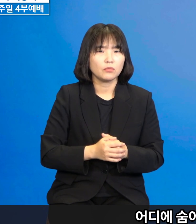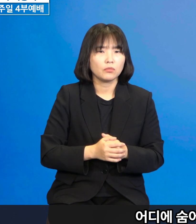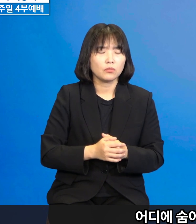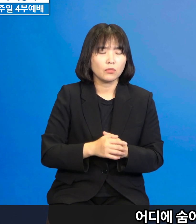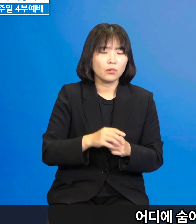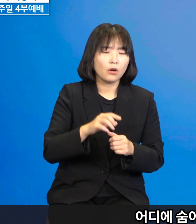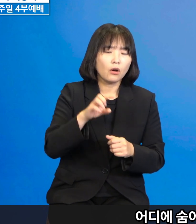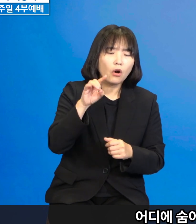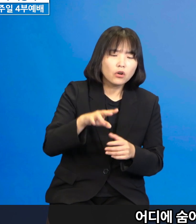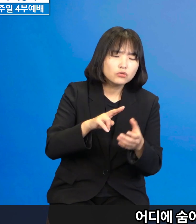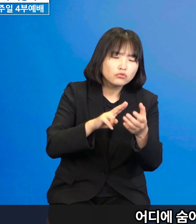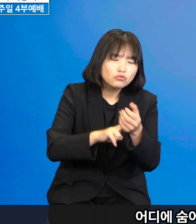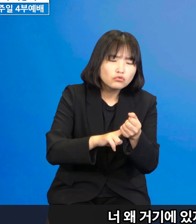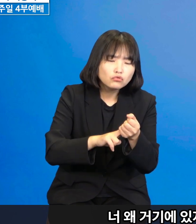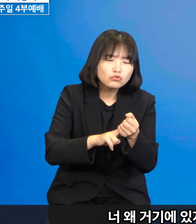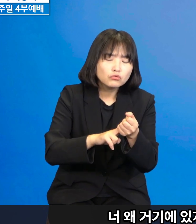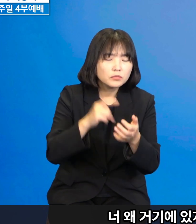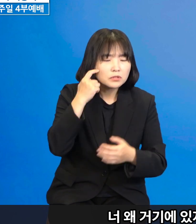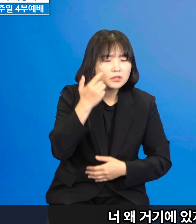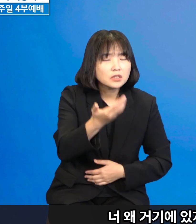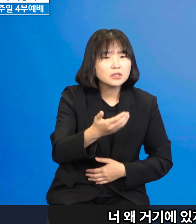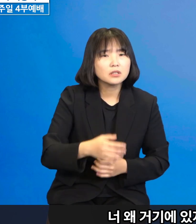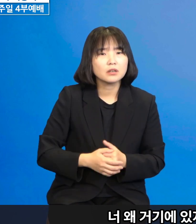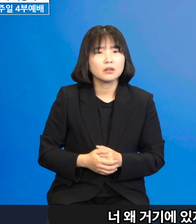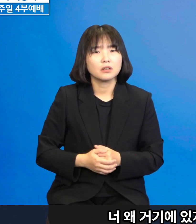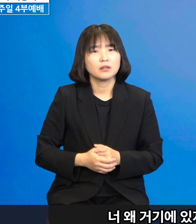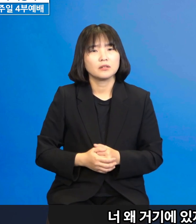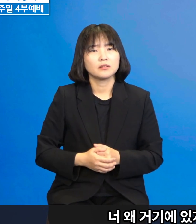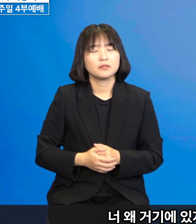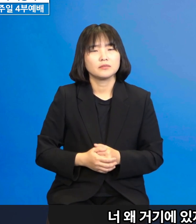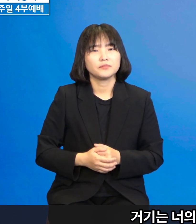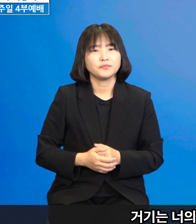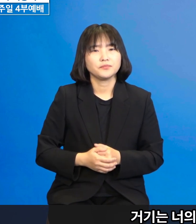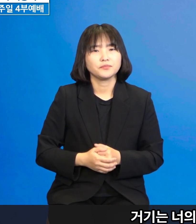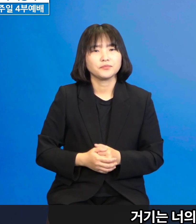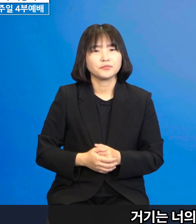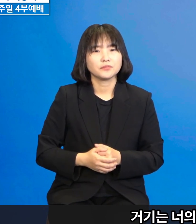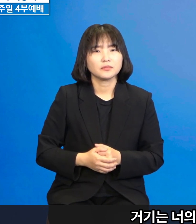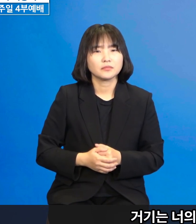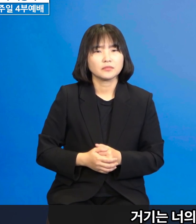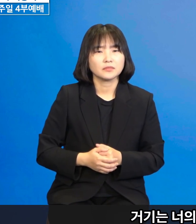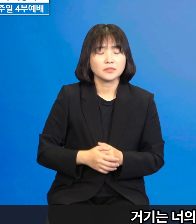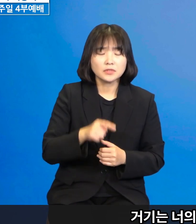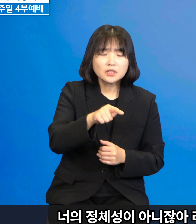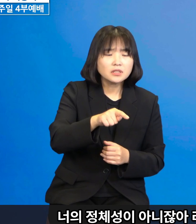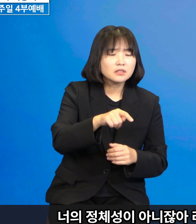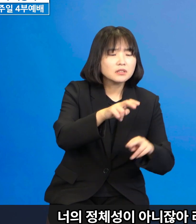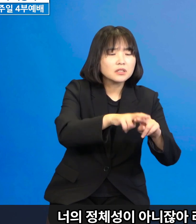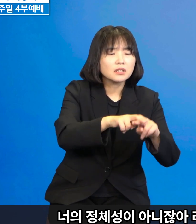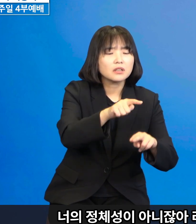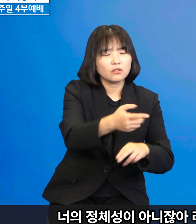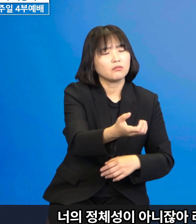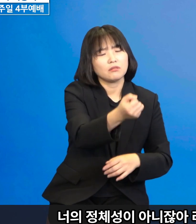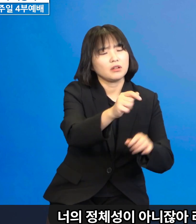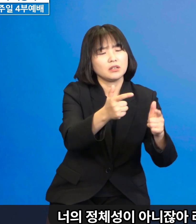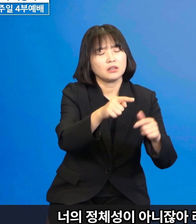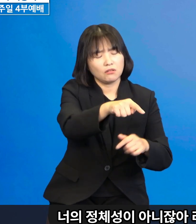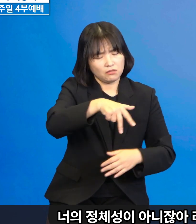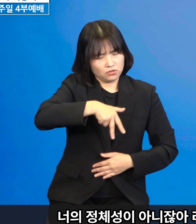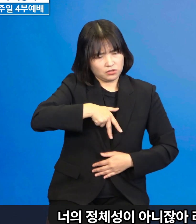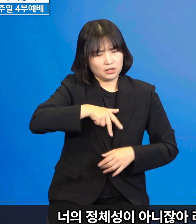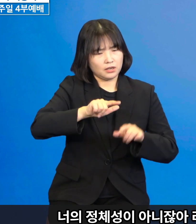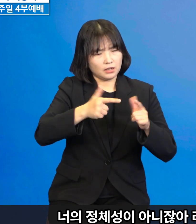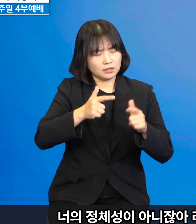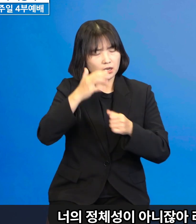어디에 숨어서 지금 있느냐? 너 왜 거기 있지 않고 거기가 있어? 거기는 너의 자리가 아니잖아. 너의 정체성이 아니잖아